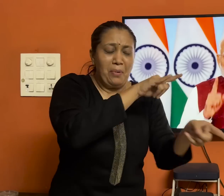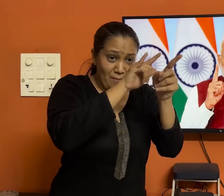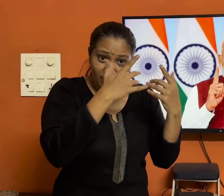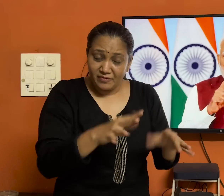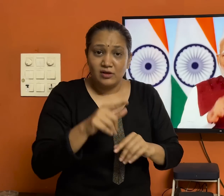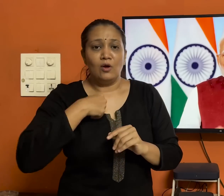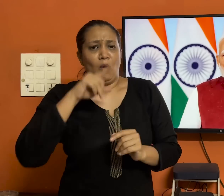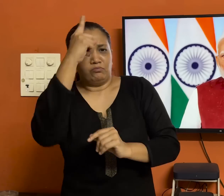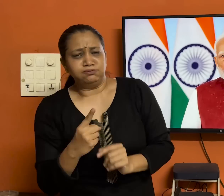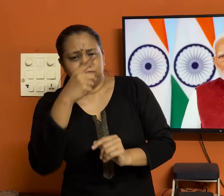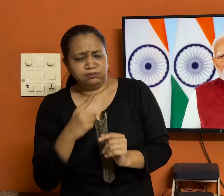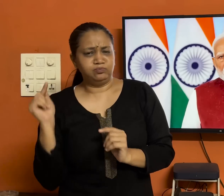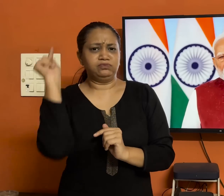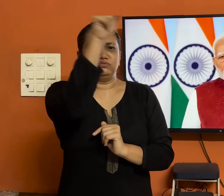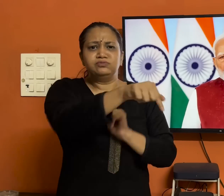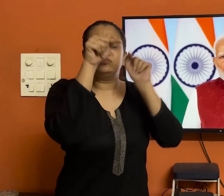भारत की मिसाइलों ने